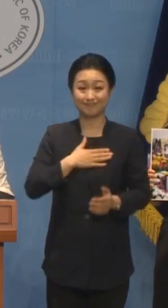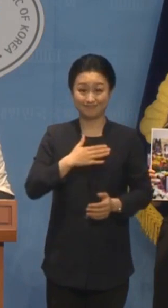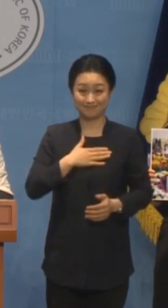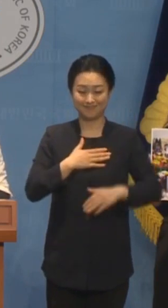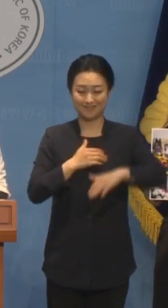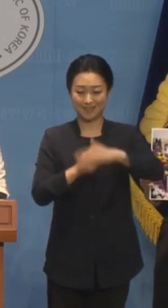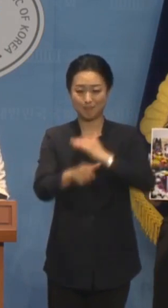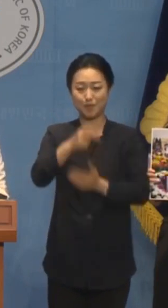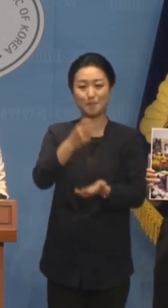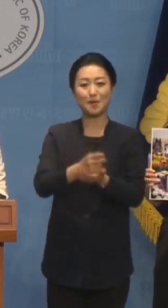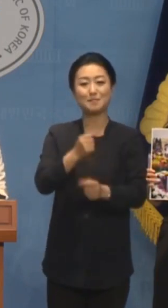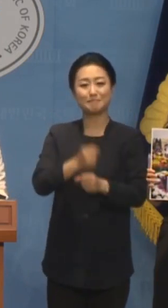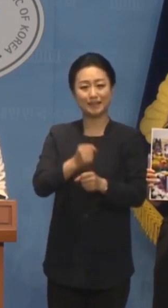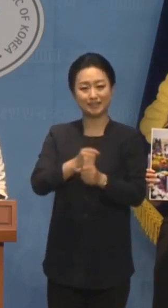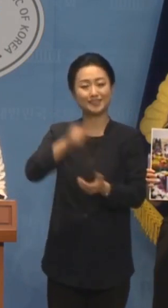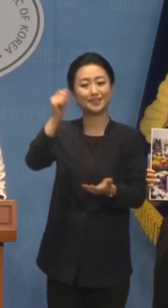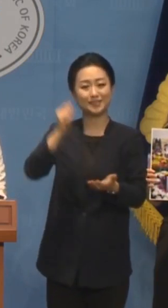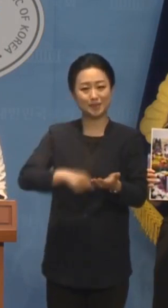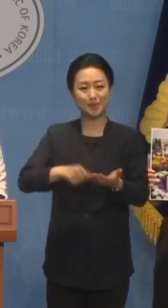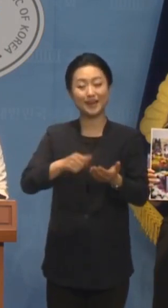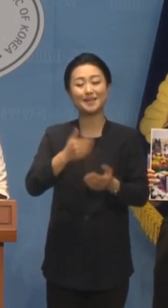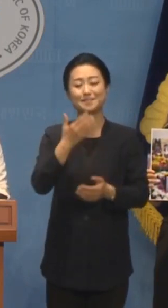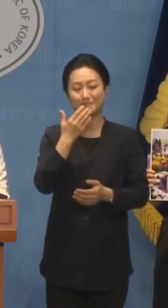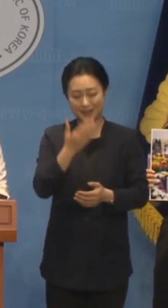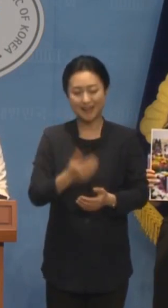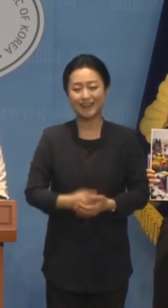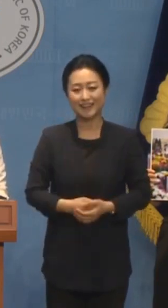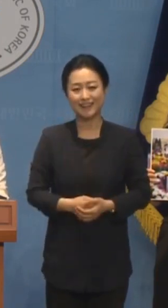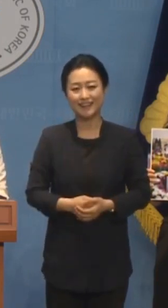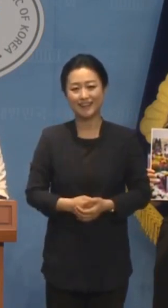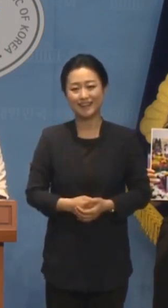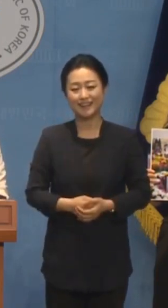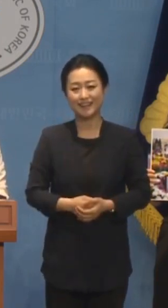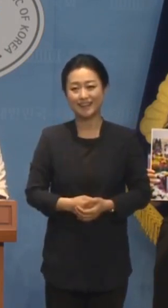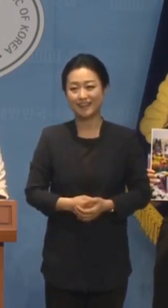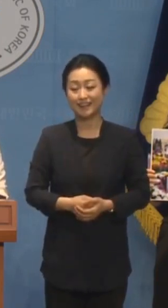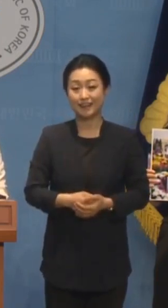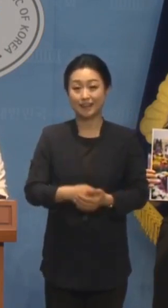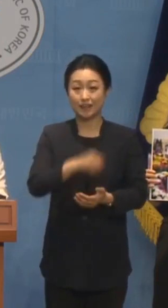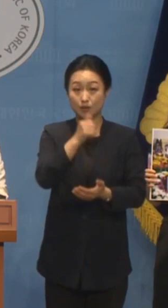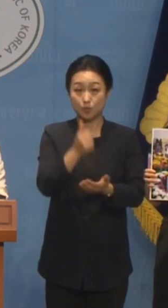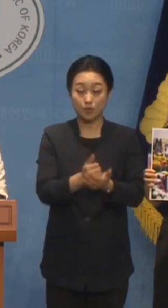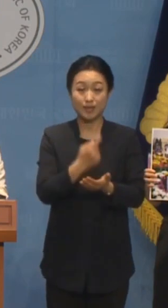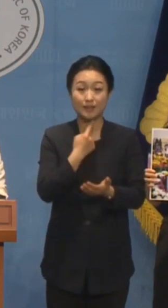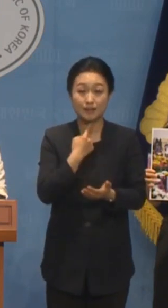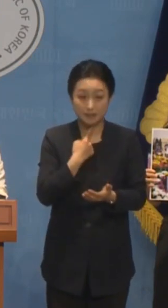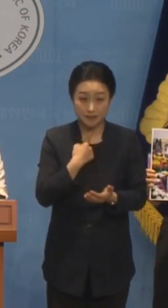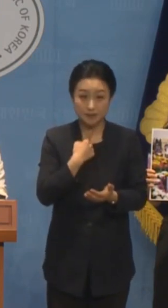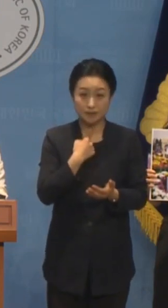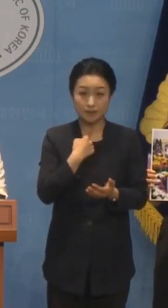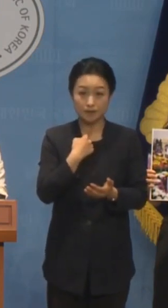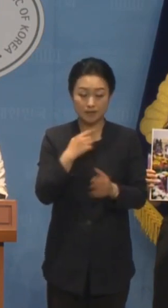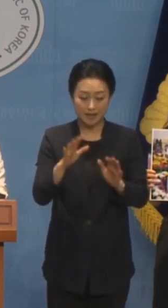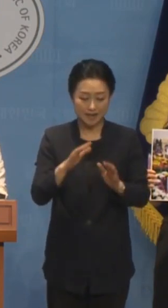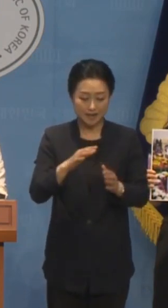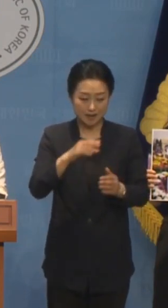대표 발의한 법안이 통과되었습니다. 범죄 피해를 받은 피해자는